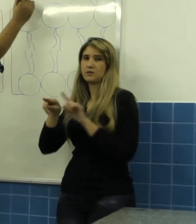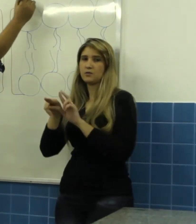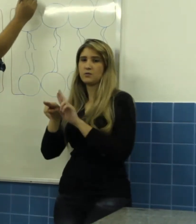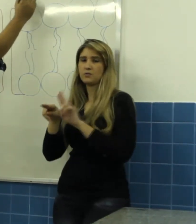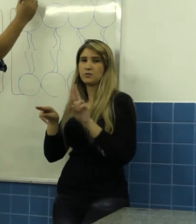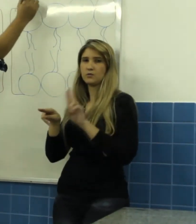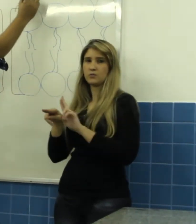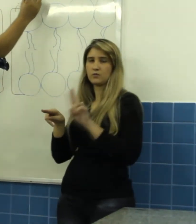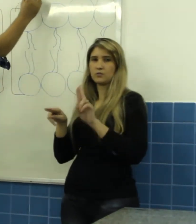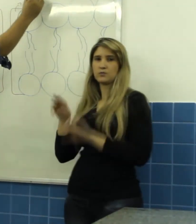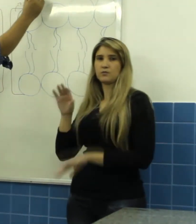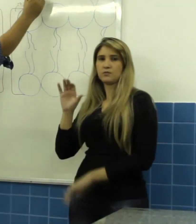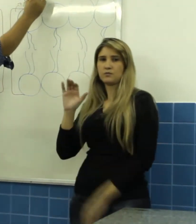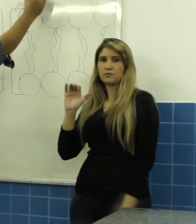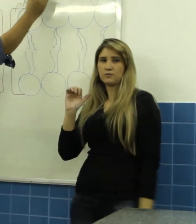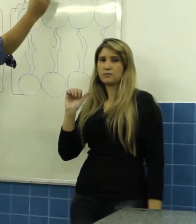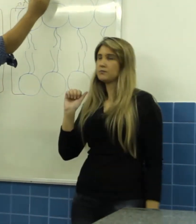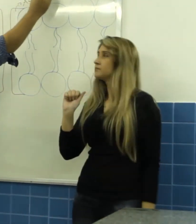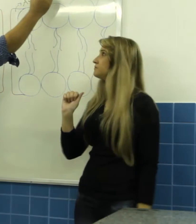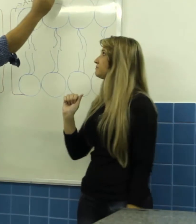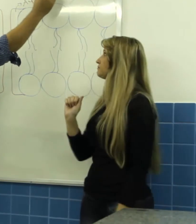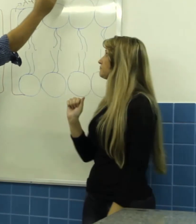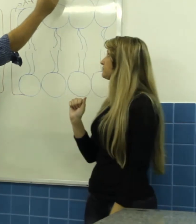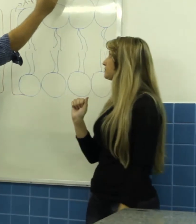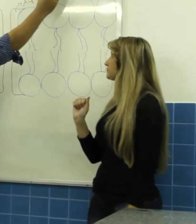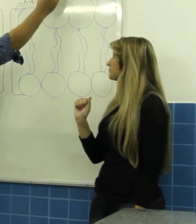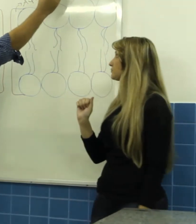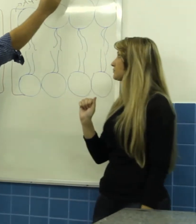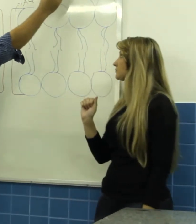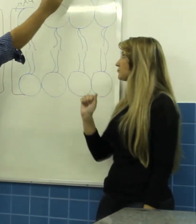de aquaporinas.